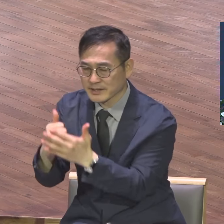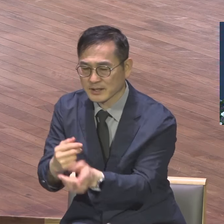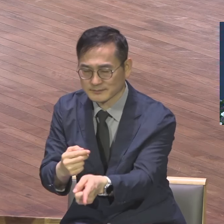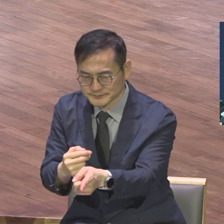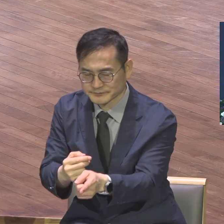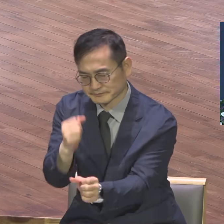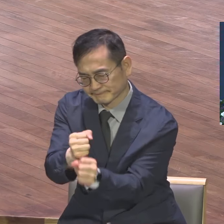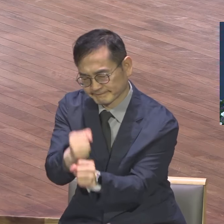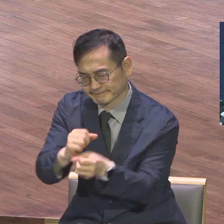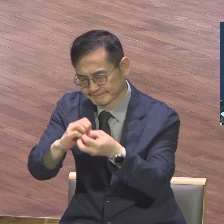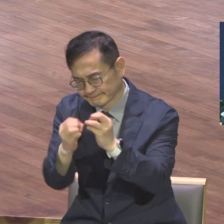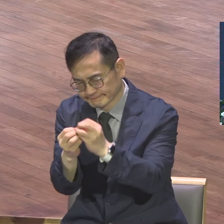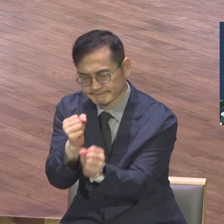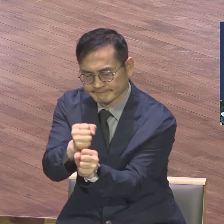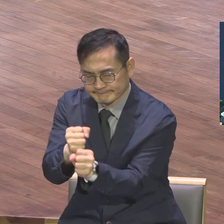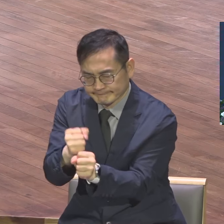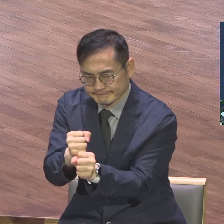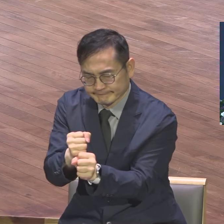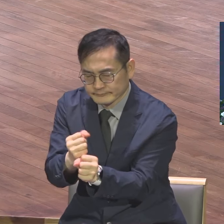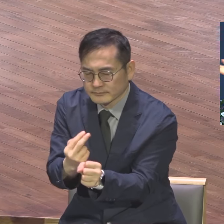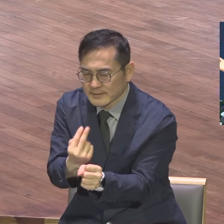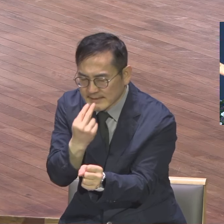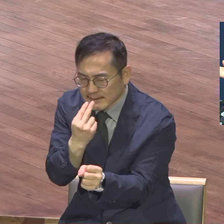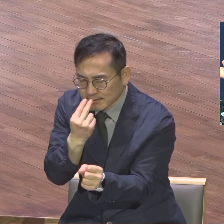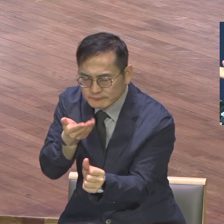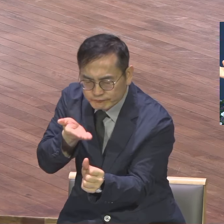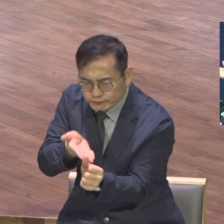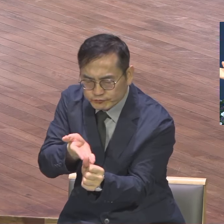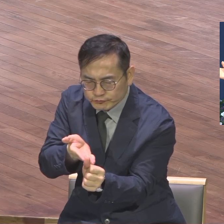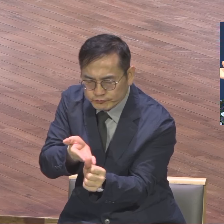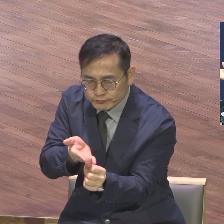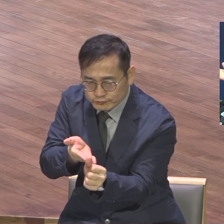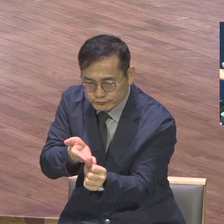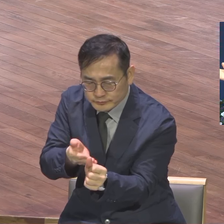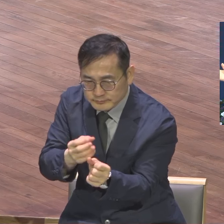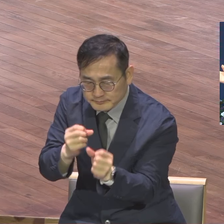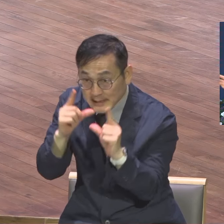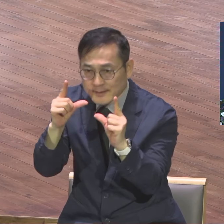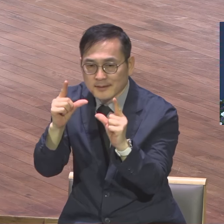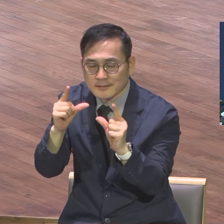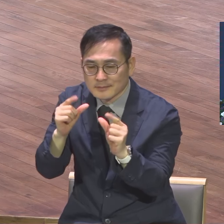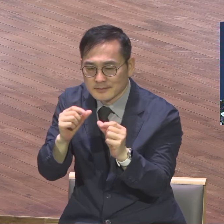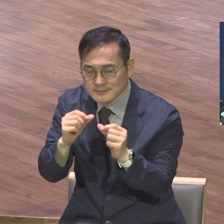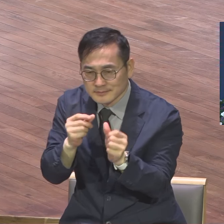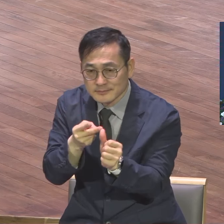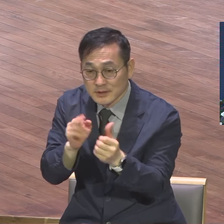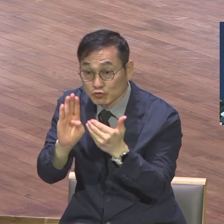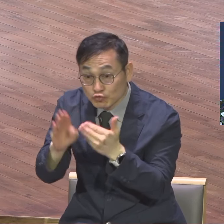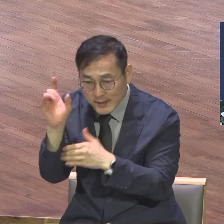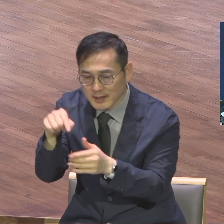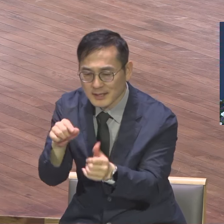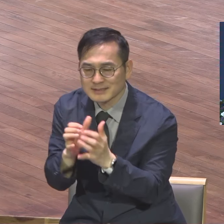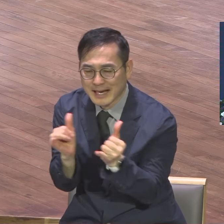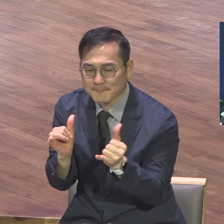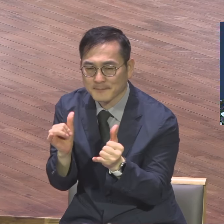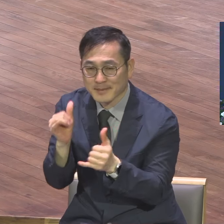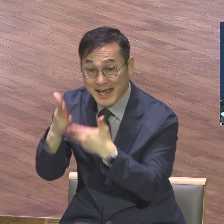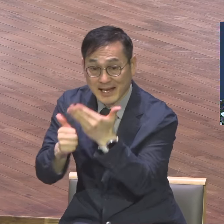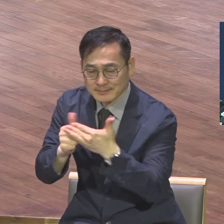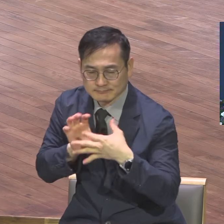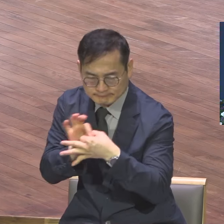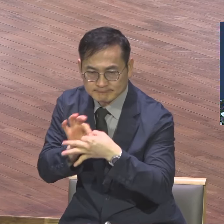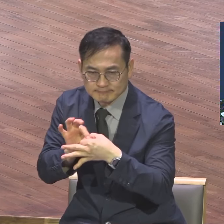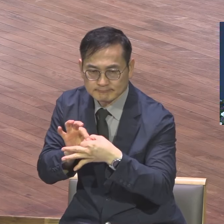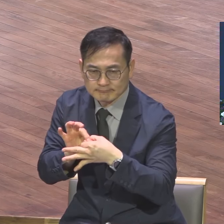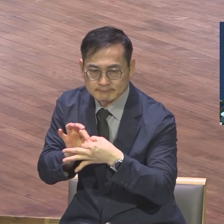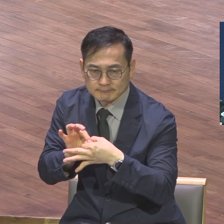예배하고 하나님과 함께 살도록 되었는데 하나님 떠났어. 이걸 성경에 원죄라고 합니다. 원죄. 이거는 인간 노력으로 되는